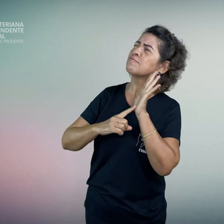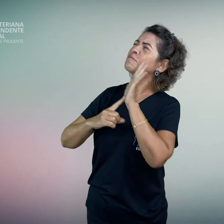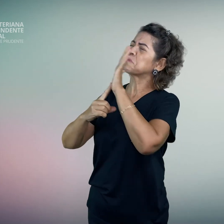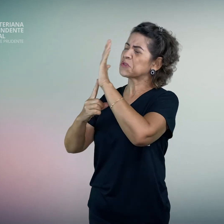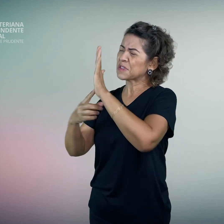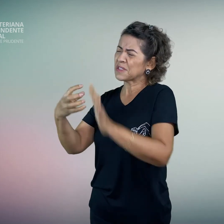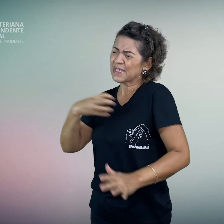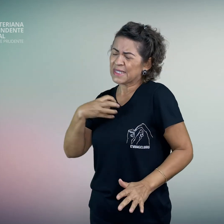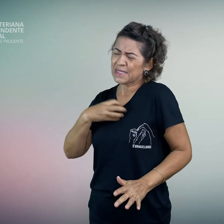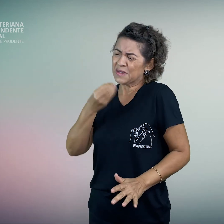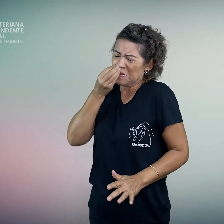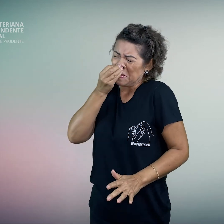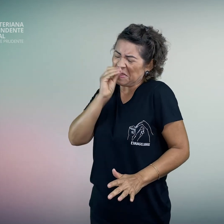Exponha suas rejeições.